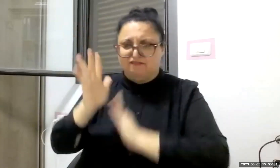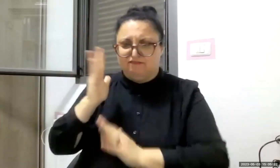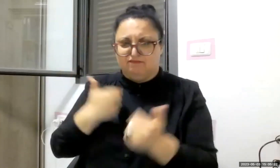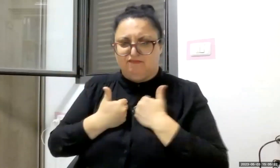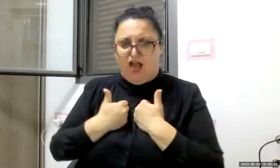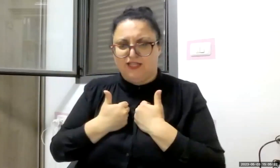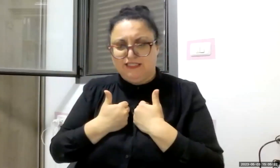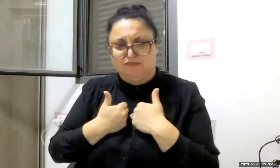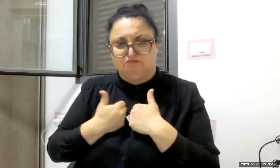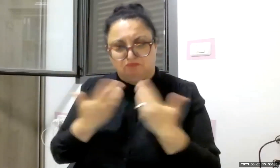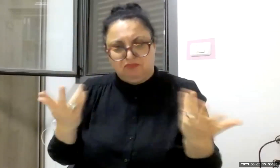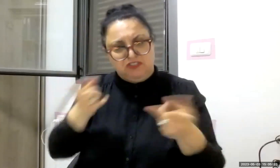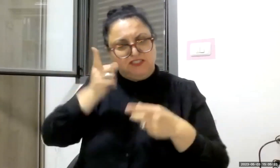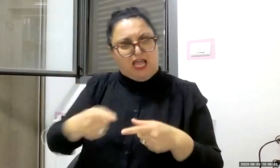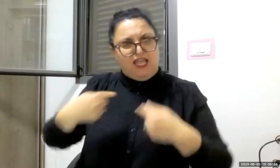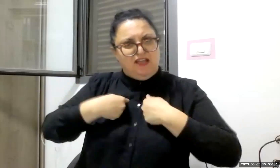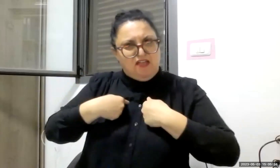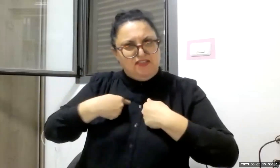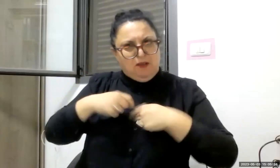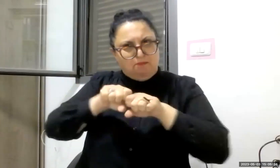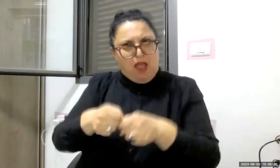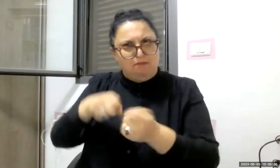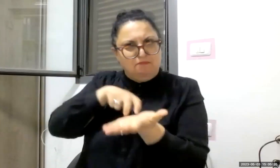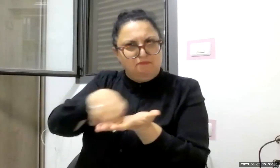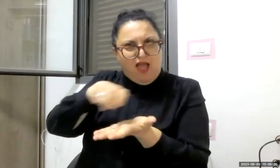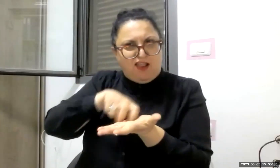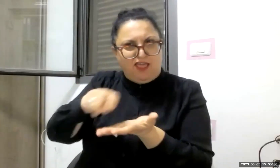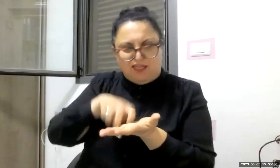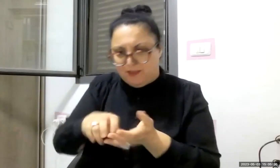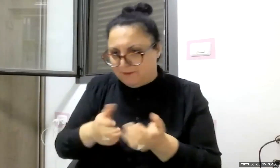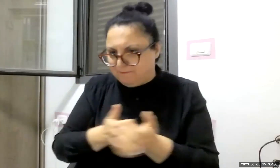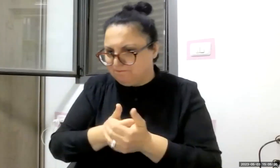זה פשוט וברור מאליו, שאני פגעה מאלך,